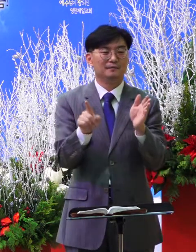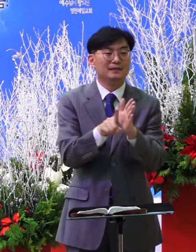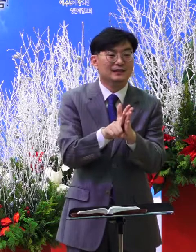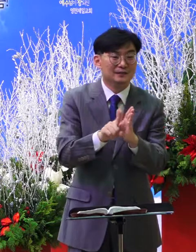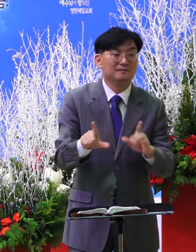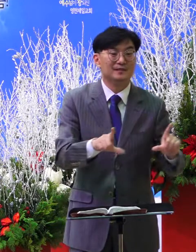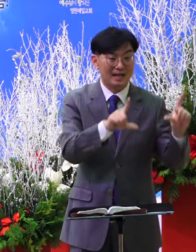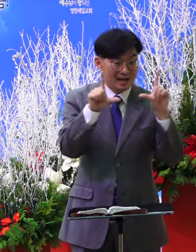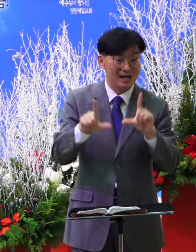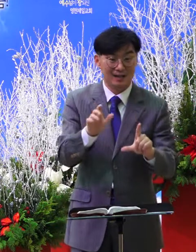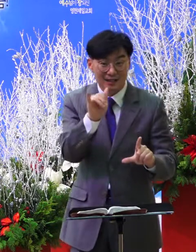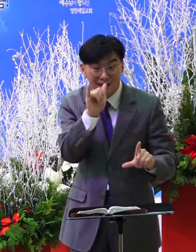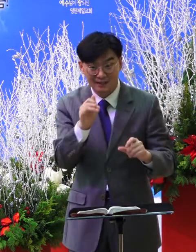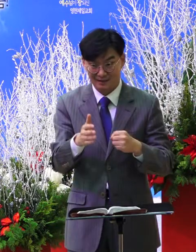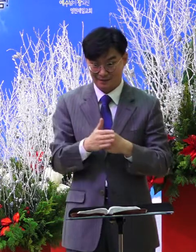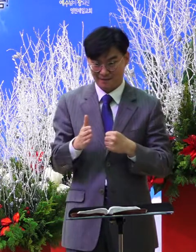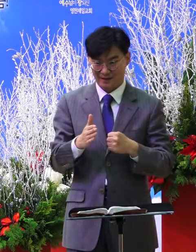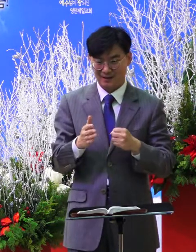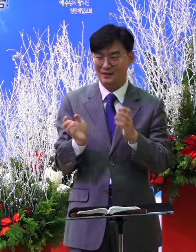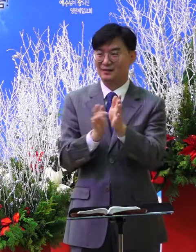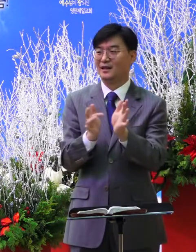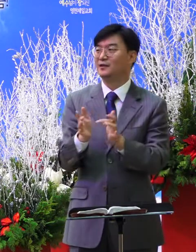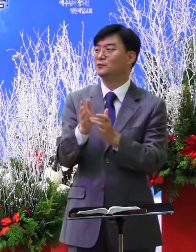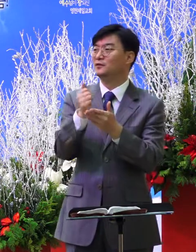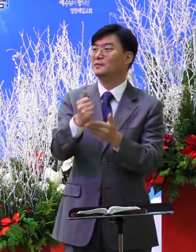날을 준비하며 살고 계십니까?